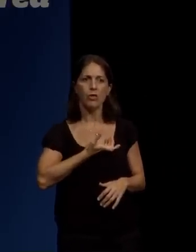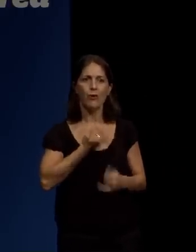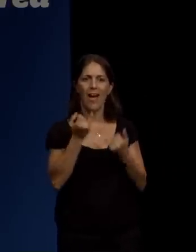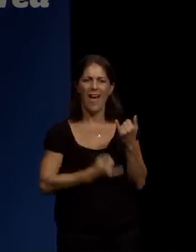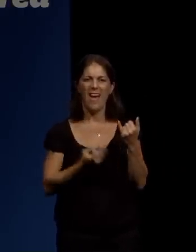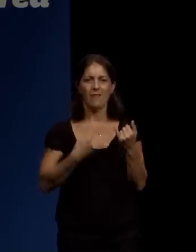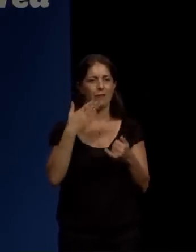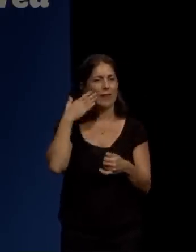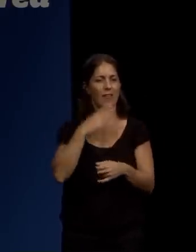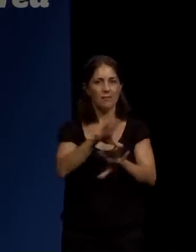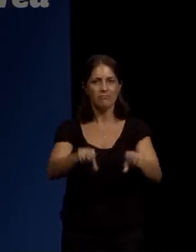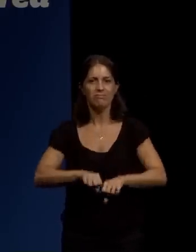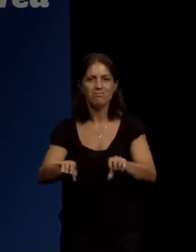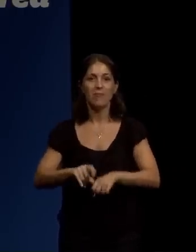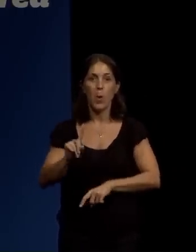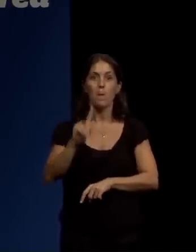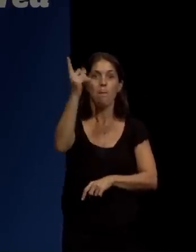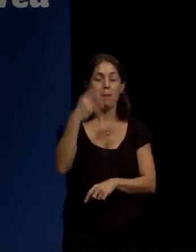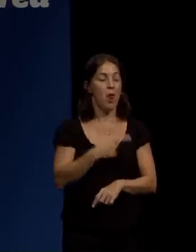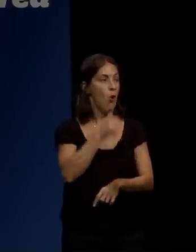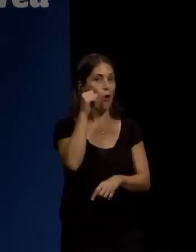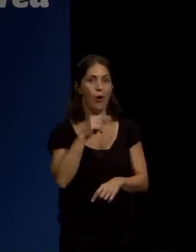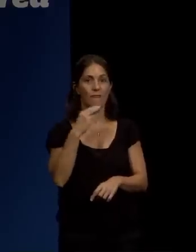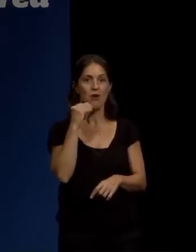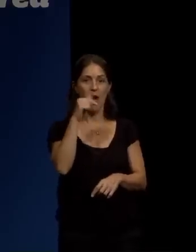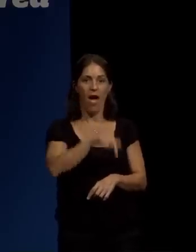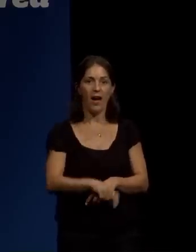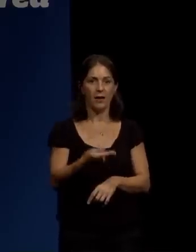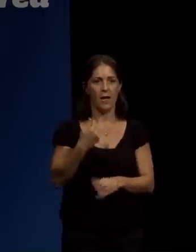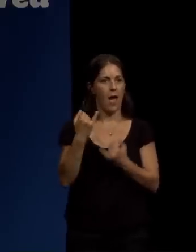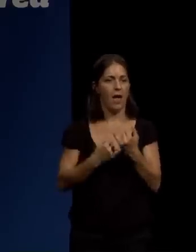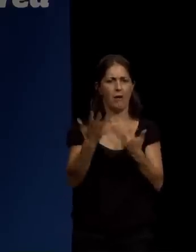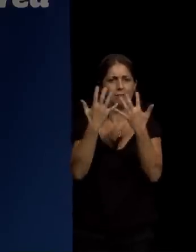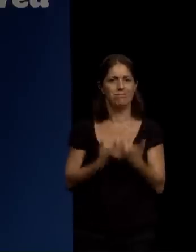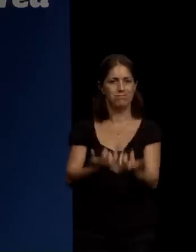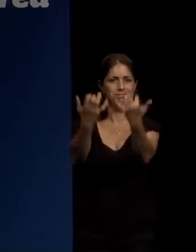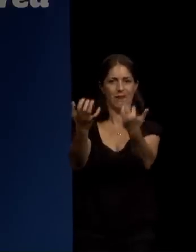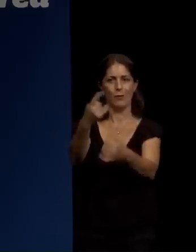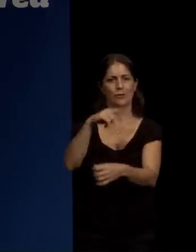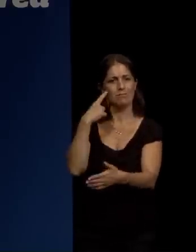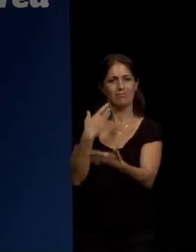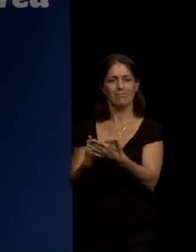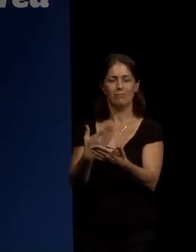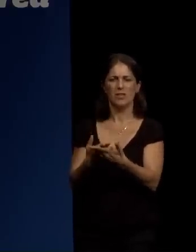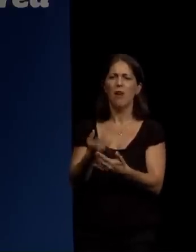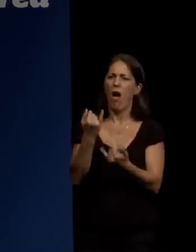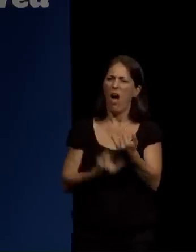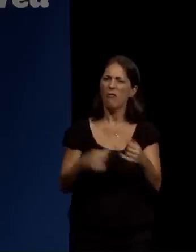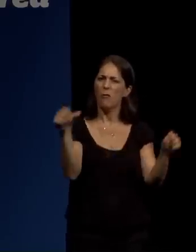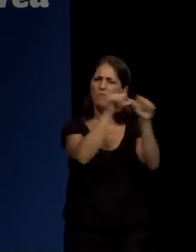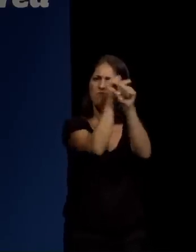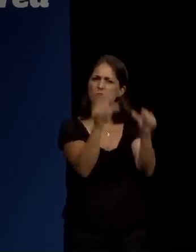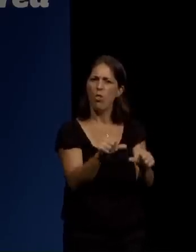conquistaron a dignidade, empezando por Ferrol, con Jorge Suárez capitaneando este gran barco que sodes toda a ciudadanía de Ferrol. E nos deu un exemplo.